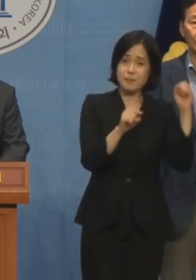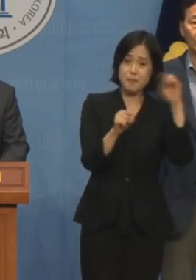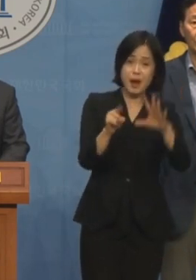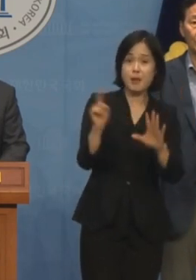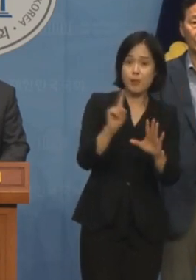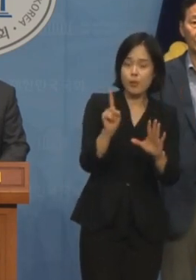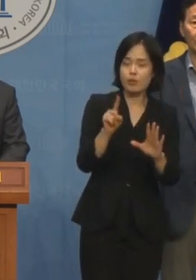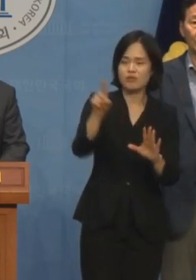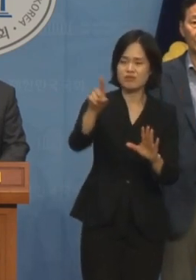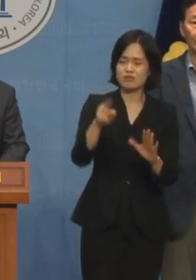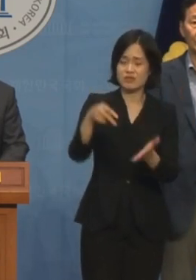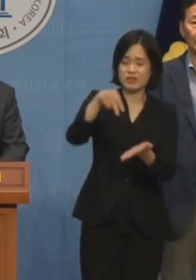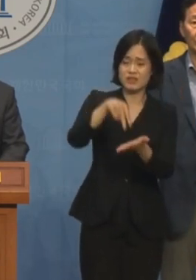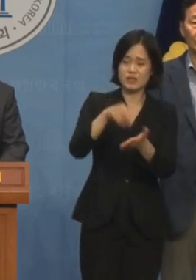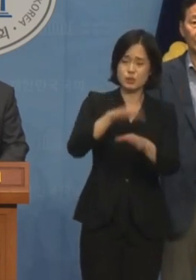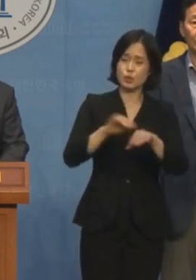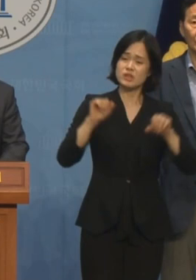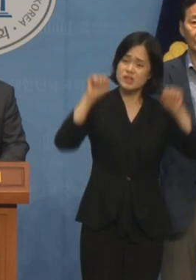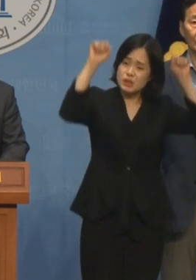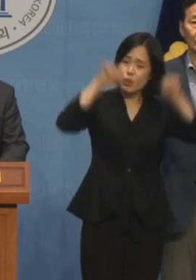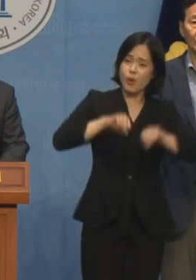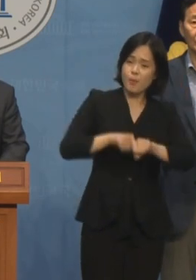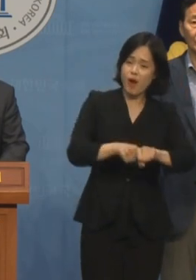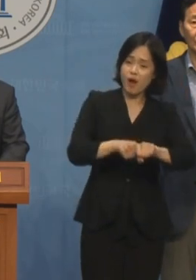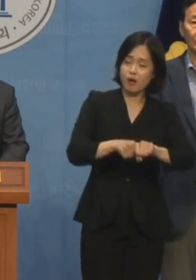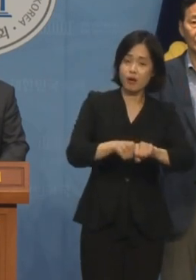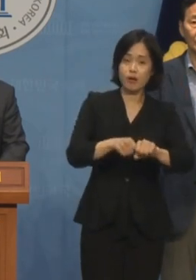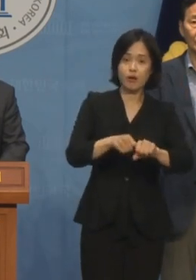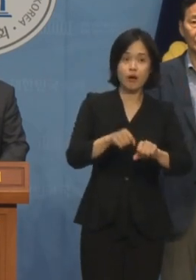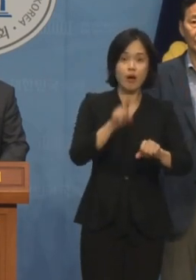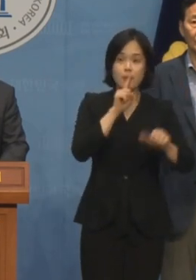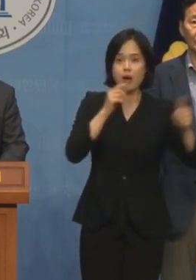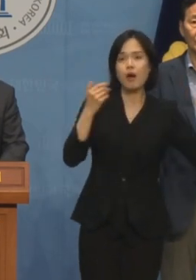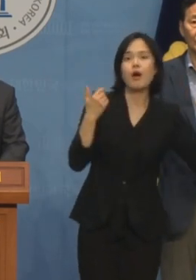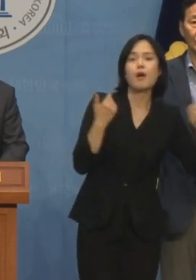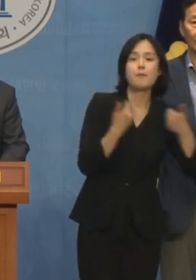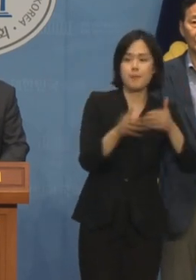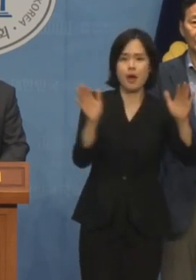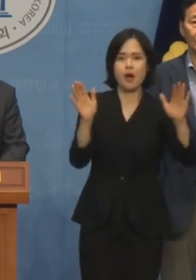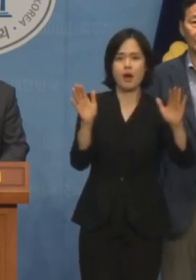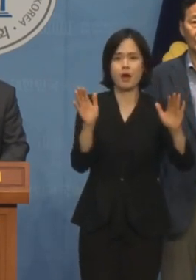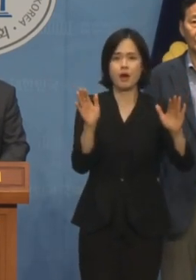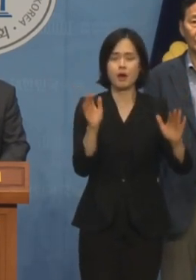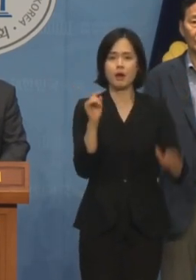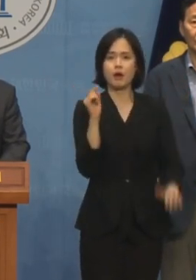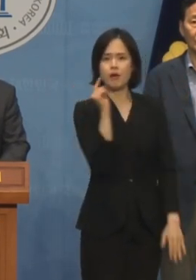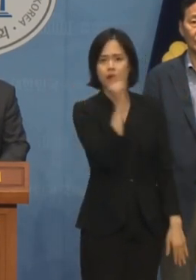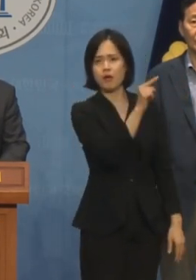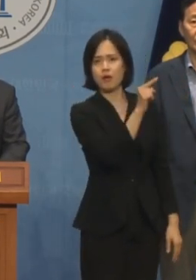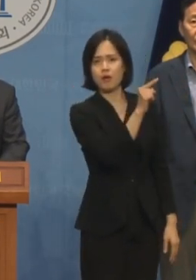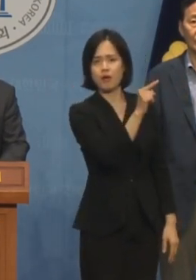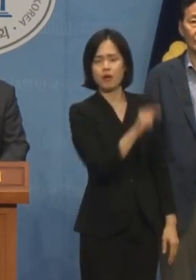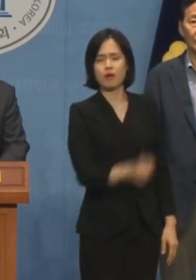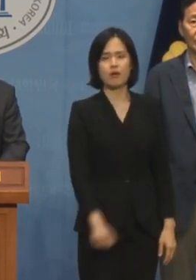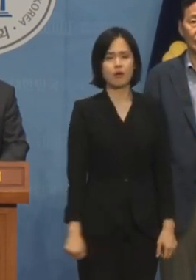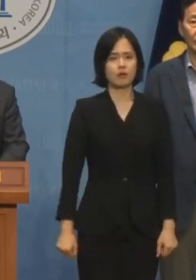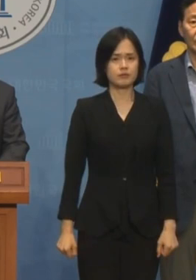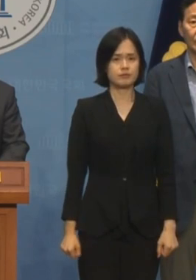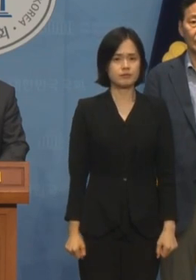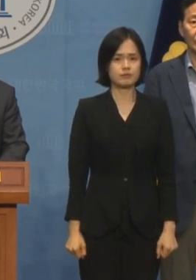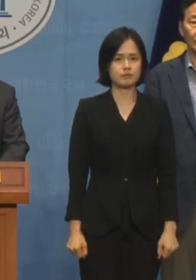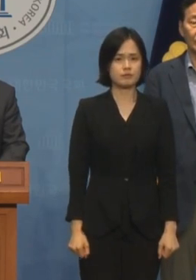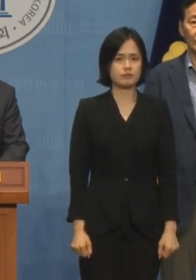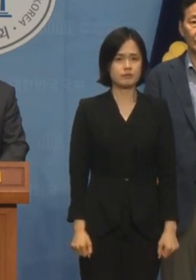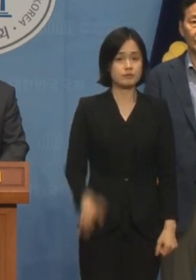서 있으라고 하라 이러한 막말을 하였습니다. 법에 의해 보장된